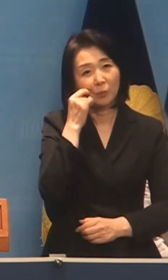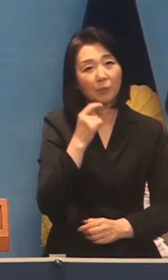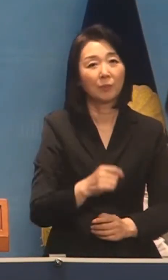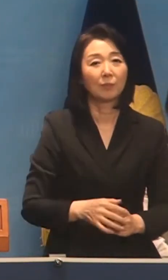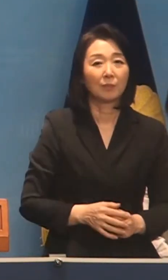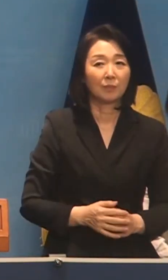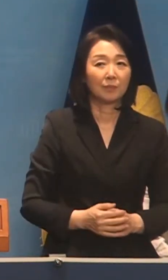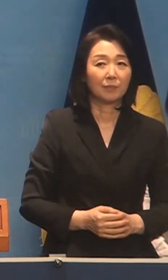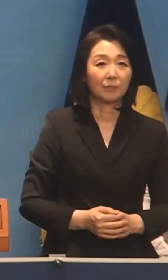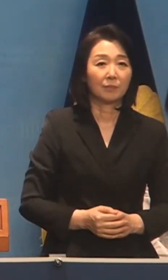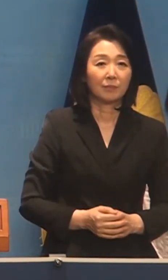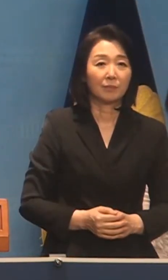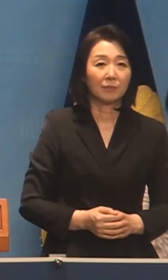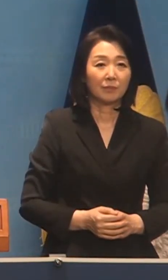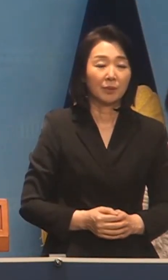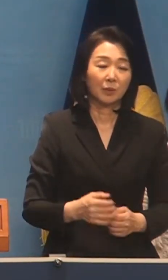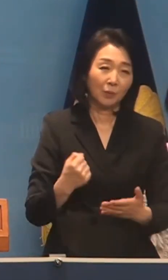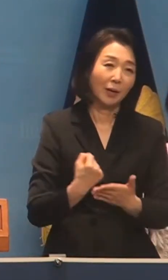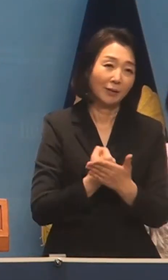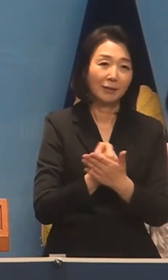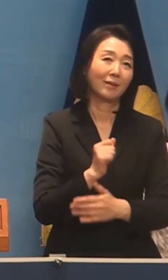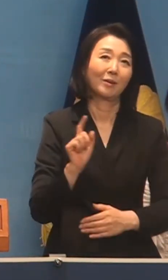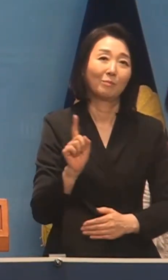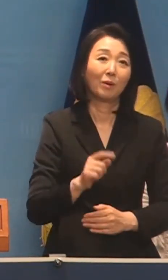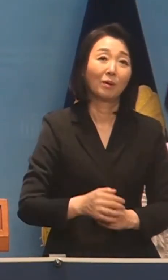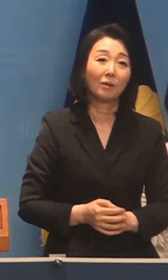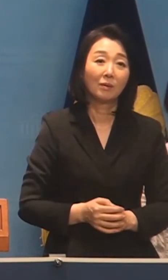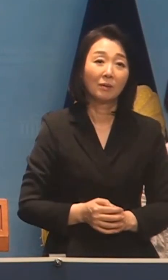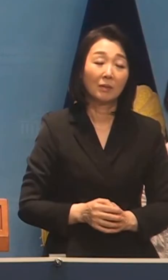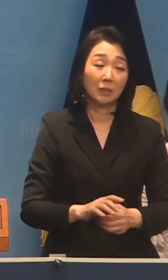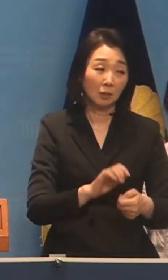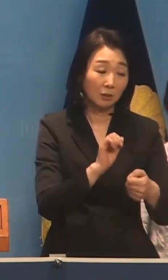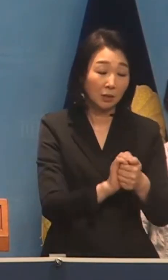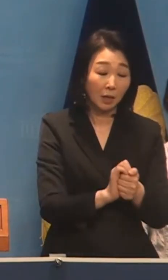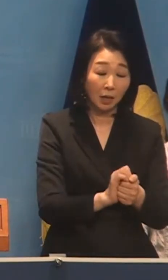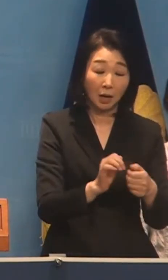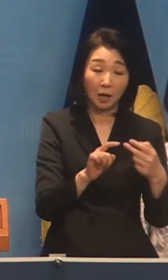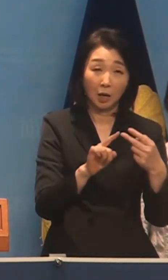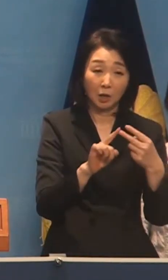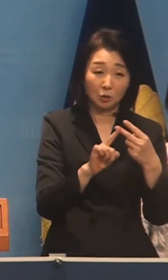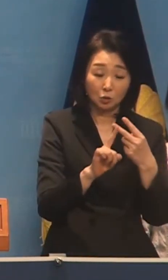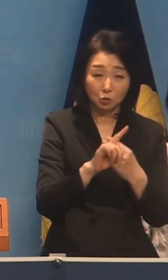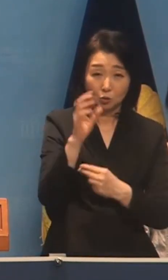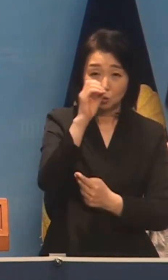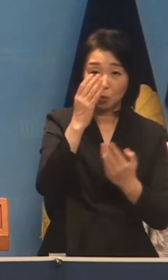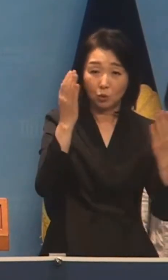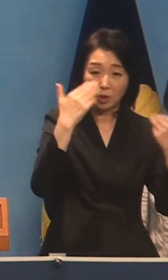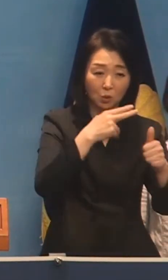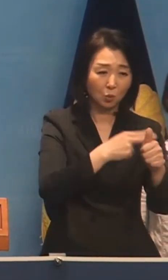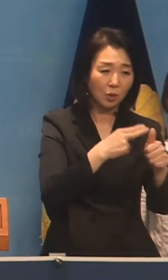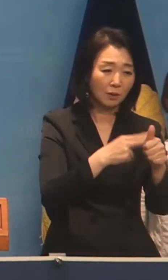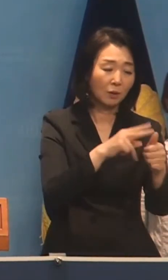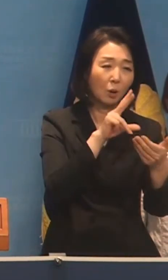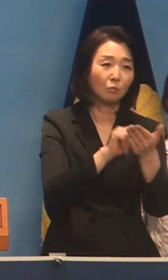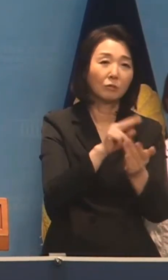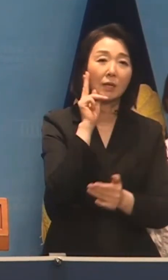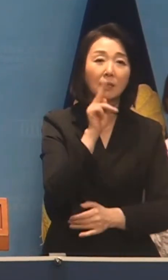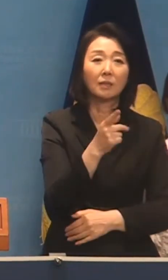느낍니다. 더 안타까운 것은 이런 제약이 중고등학교 교사들에게도 심각하다는 점입니다.